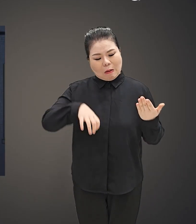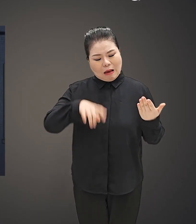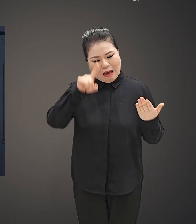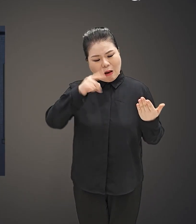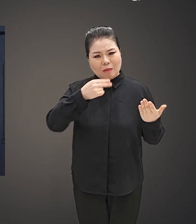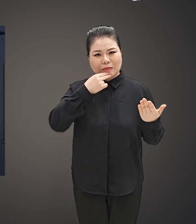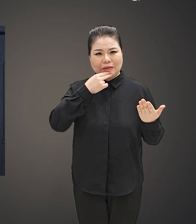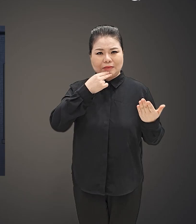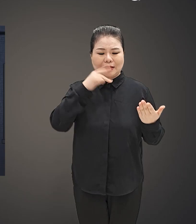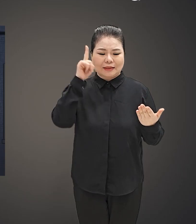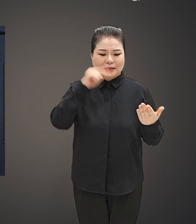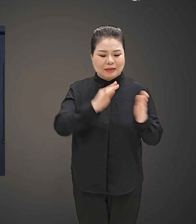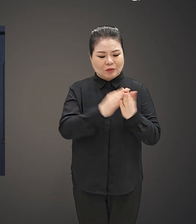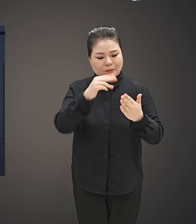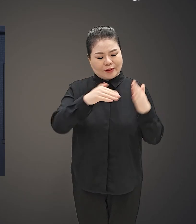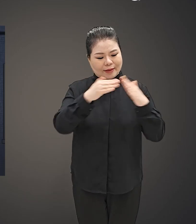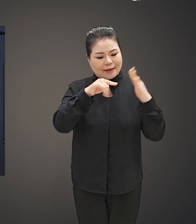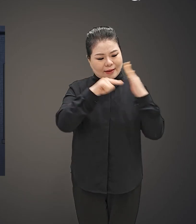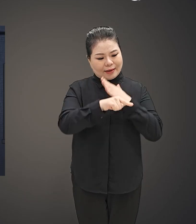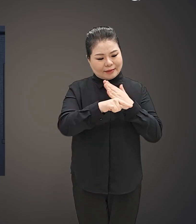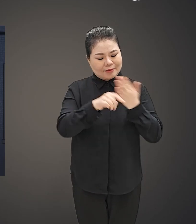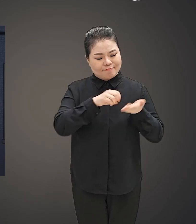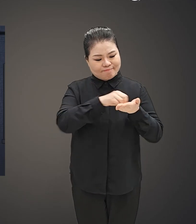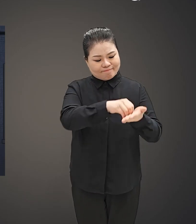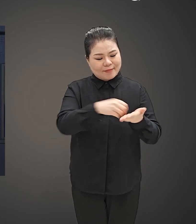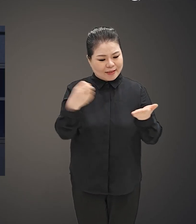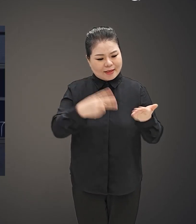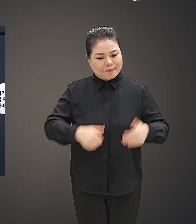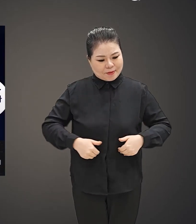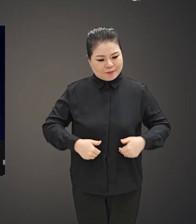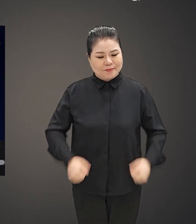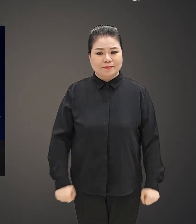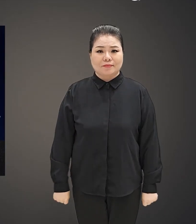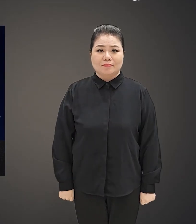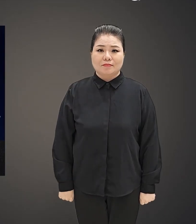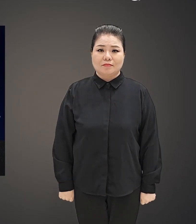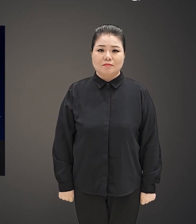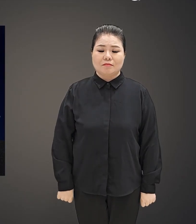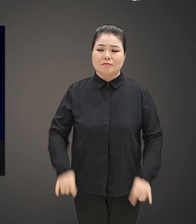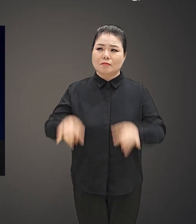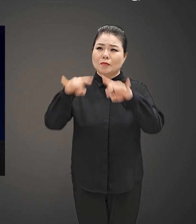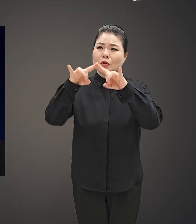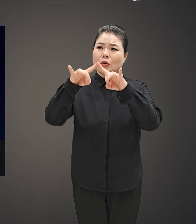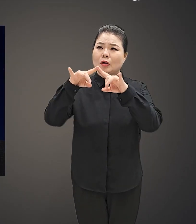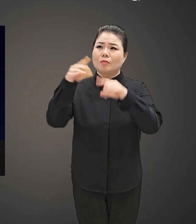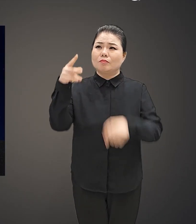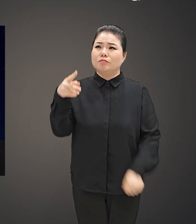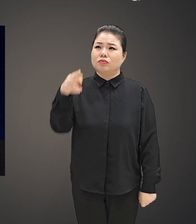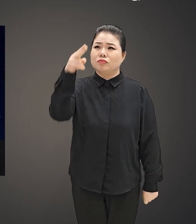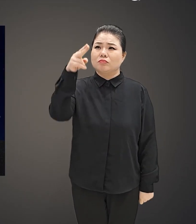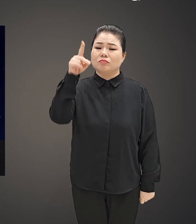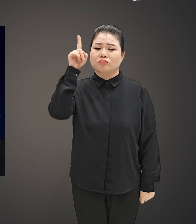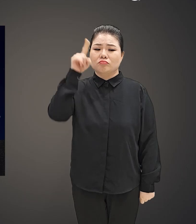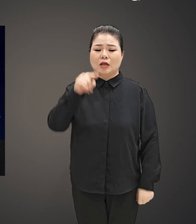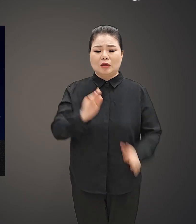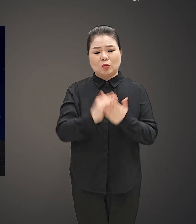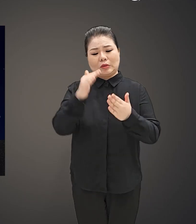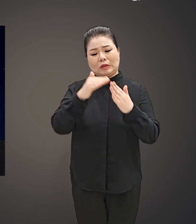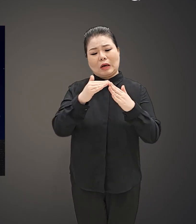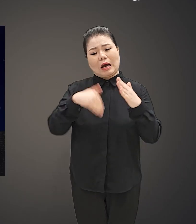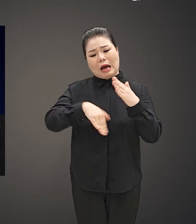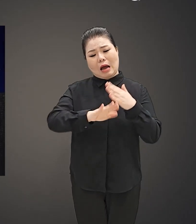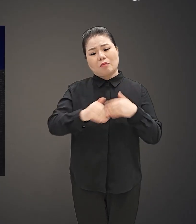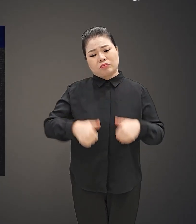없으니 내일 도서관에 가서 구직 신청 다시 해야겠군. 전기가 끊겼군. 내일 도서관에나